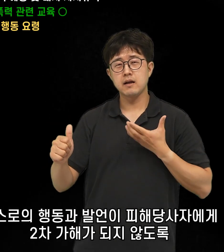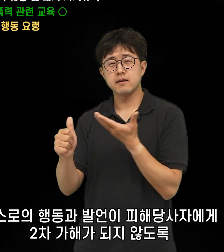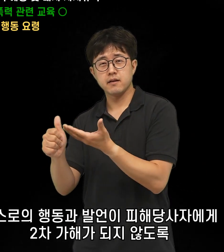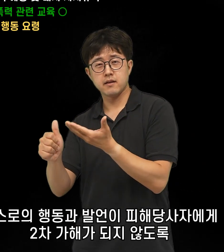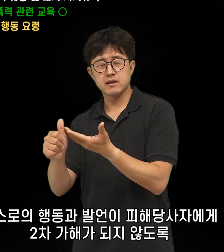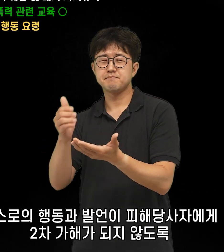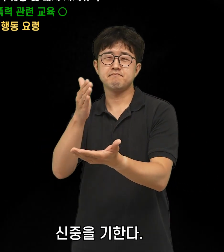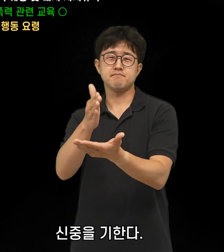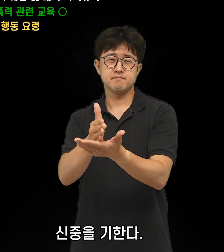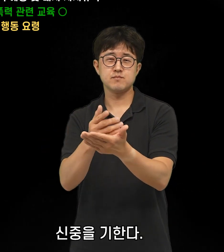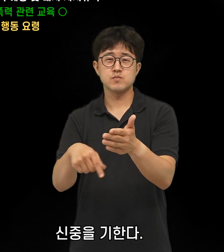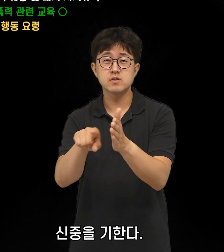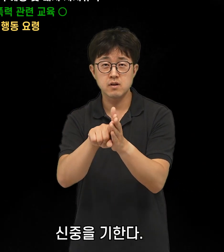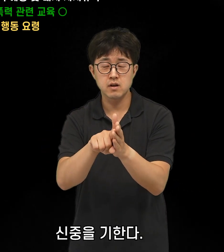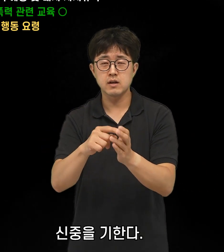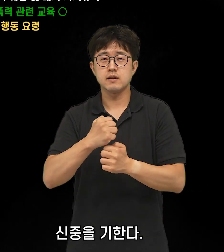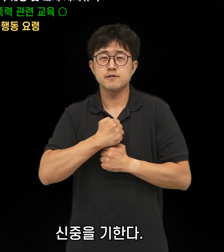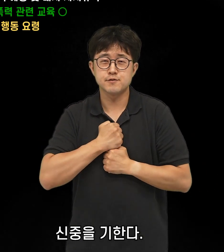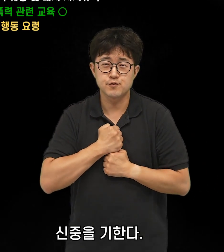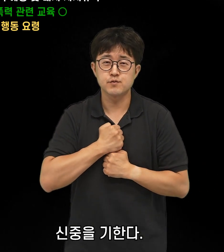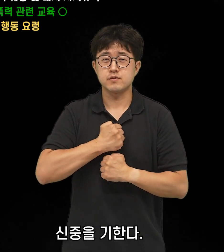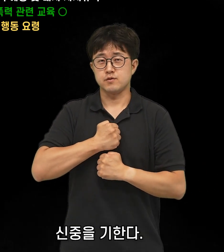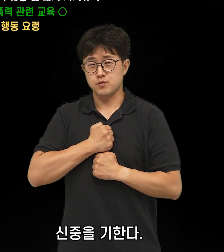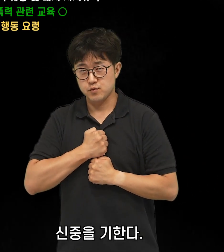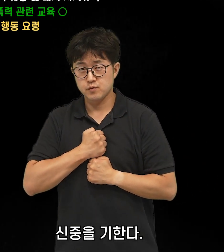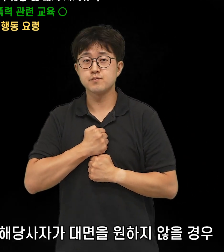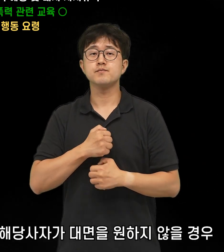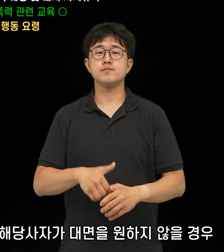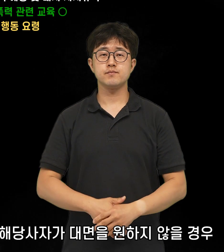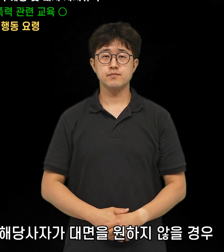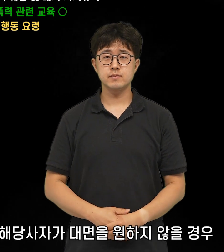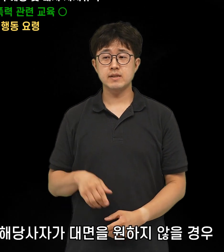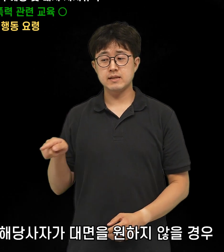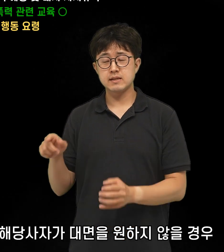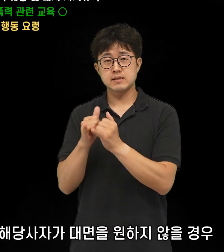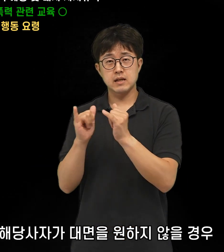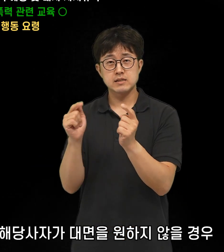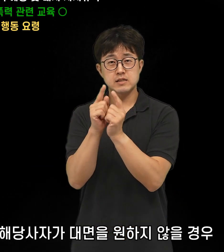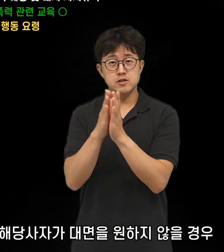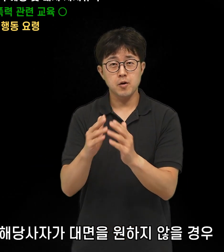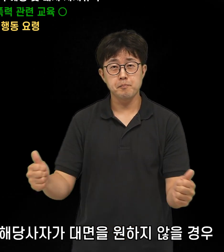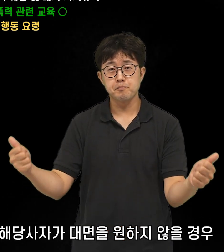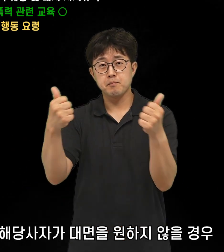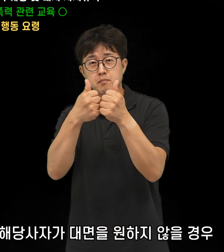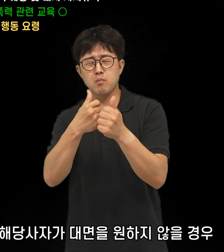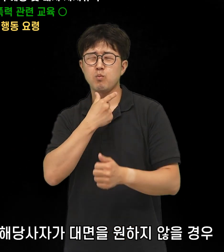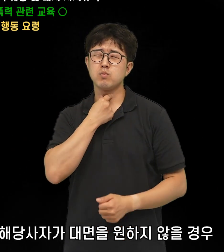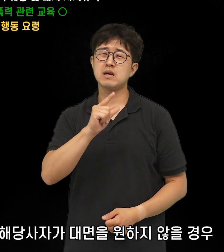되지 않도록 신중을 기한다. 피해 당사자가 대면을 원하지 않을